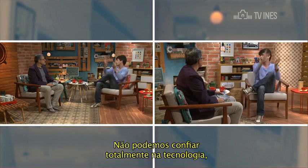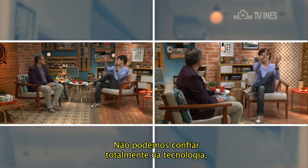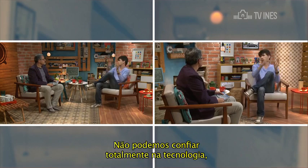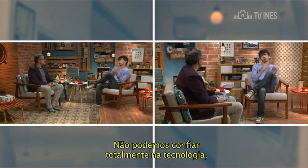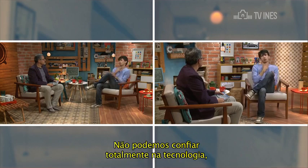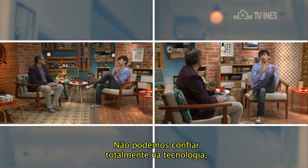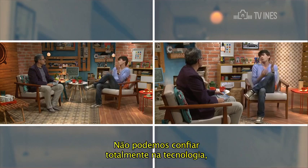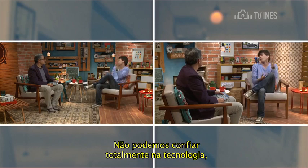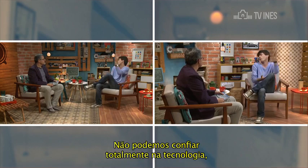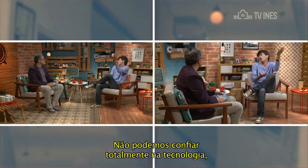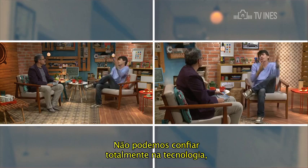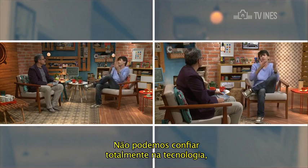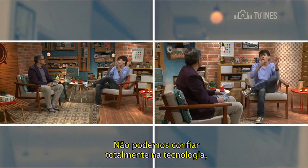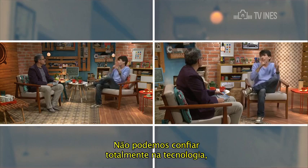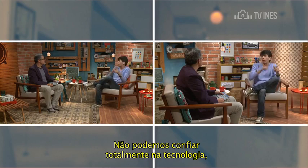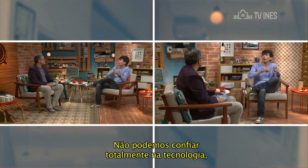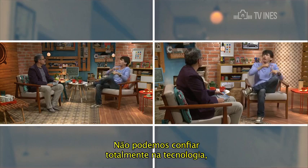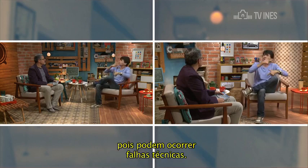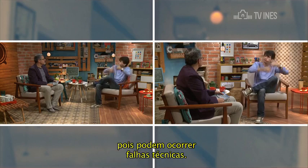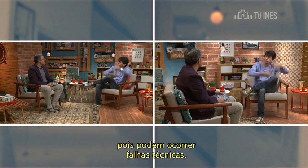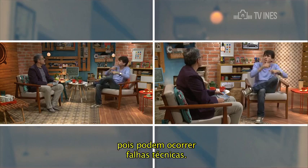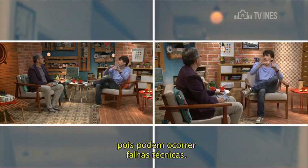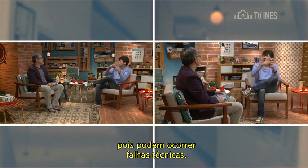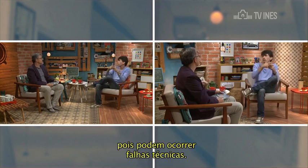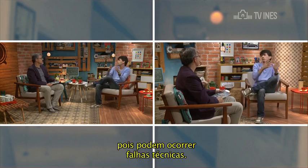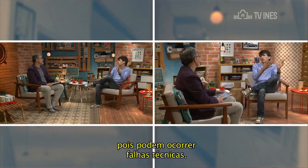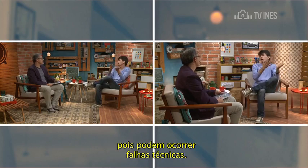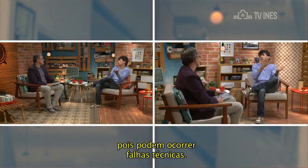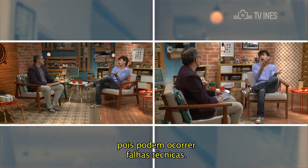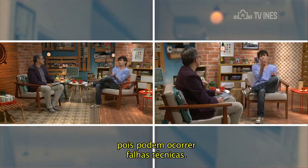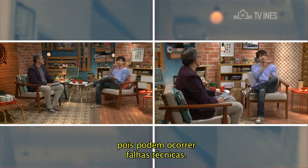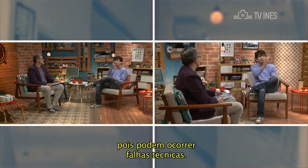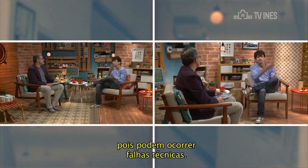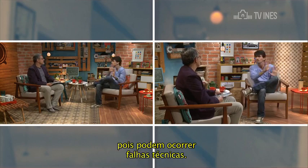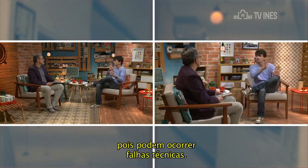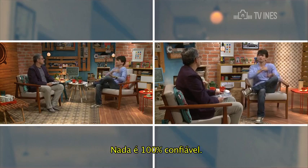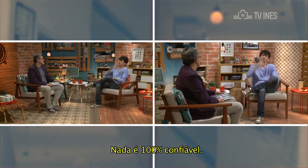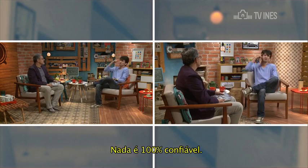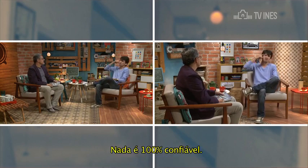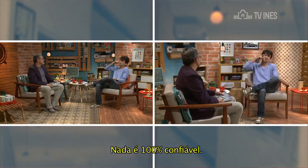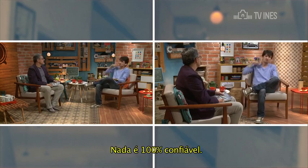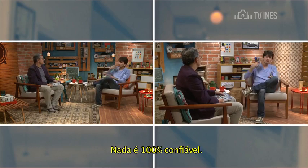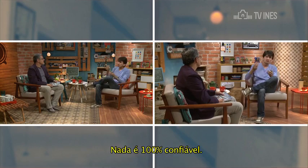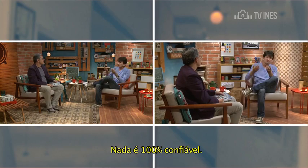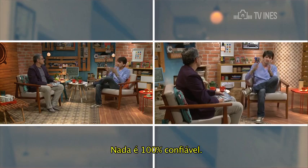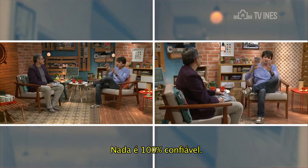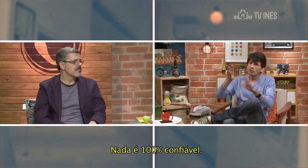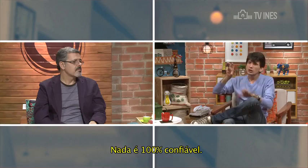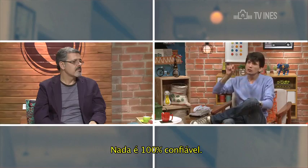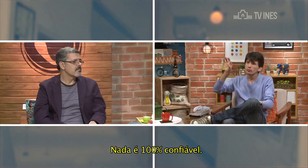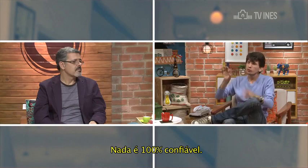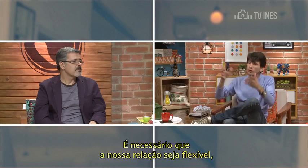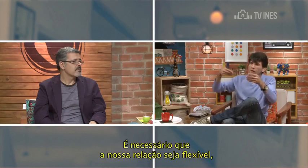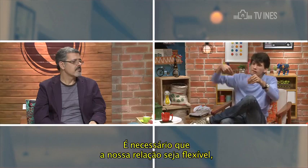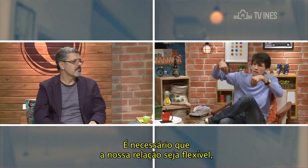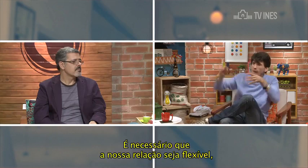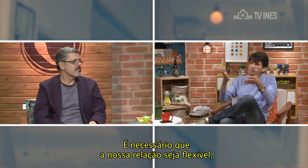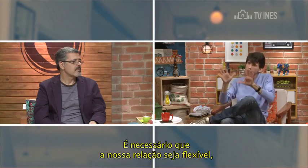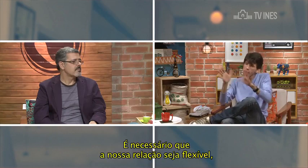confiar totalmente na tecnologia pois podem ocorrer falhas técnicas nada é 100% confiável é necessário